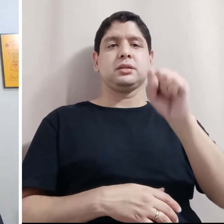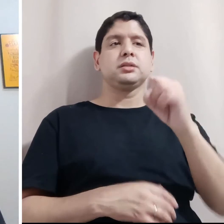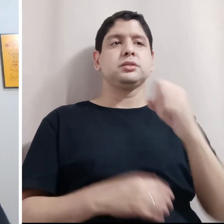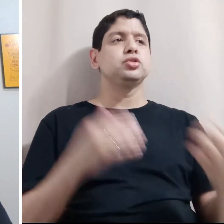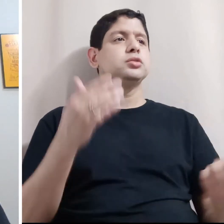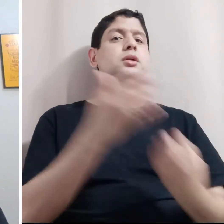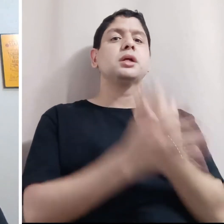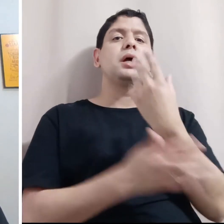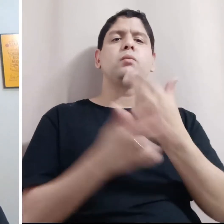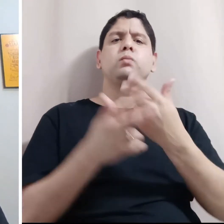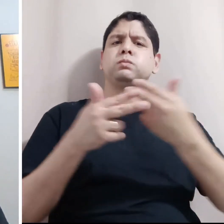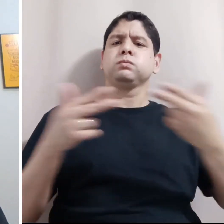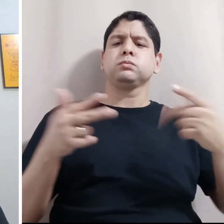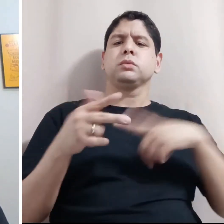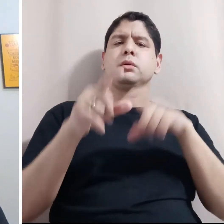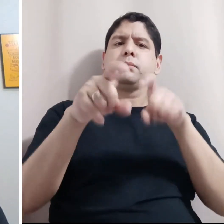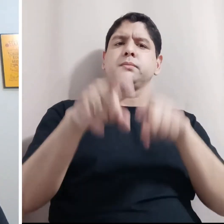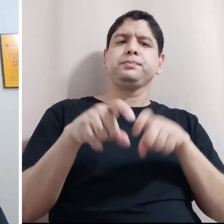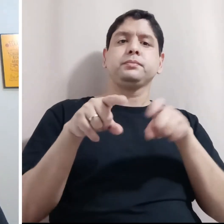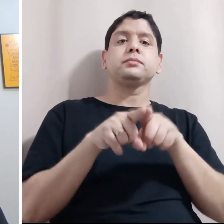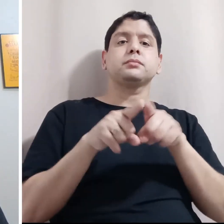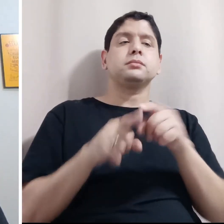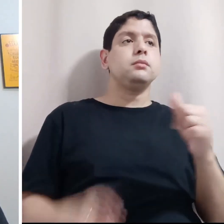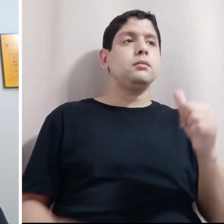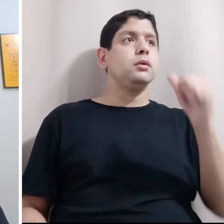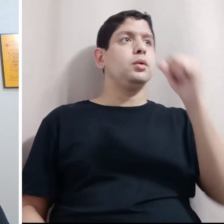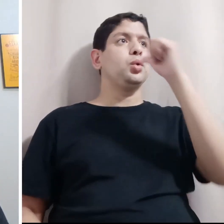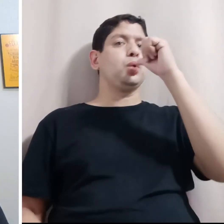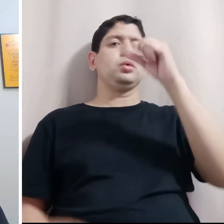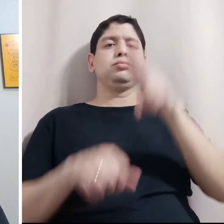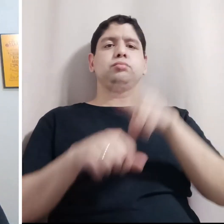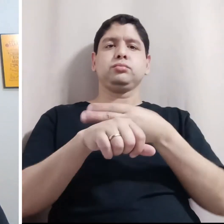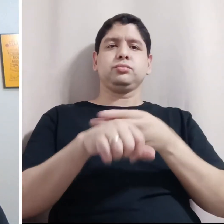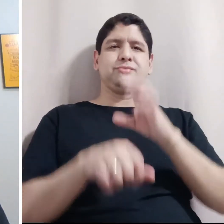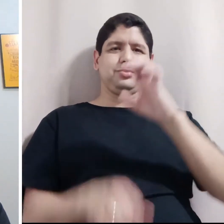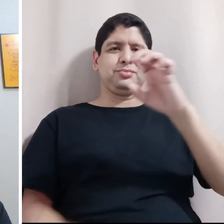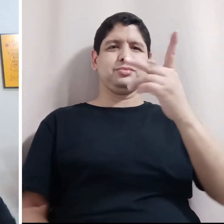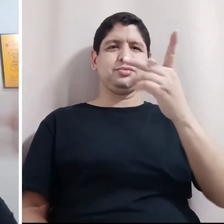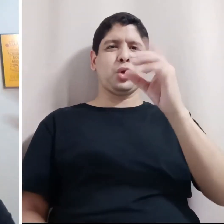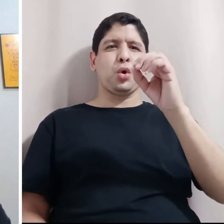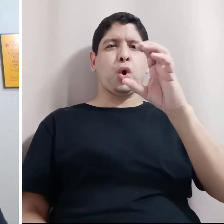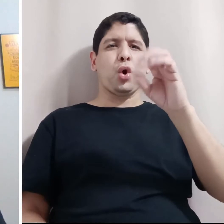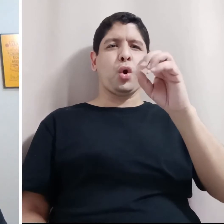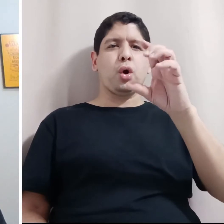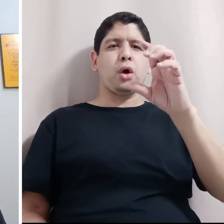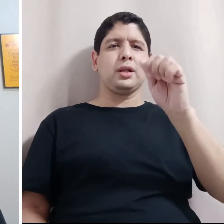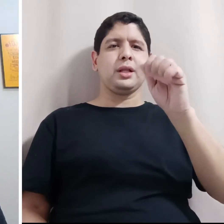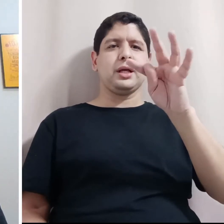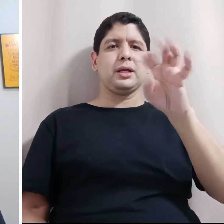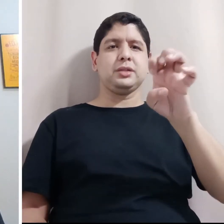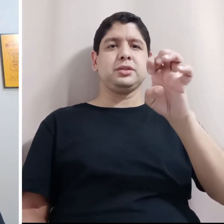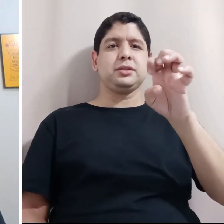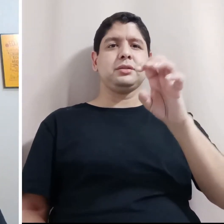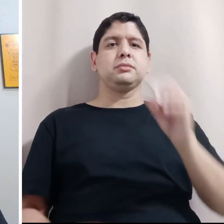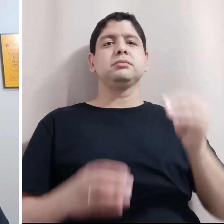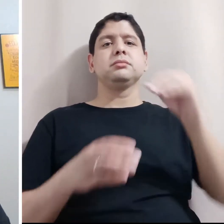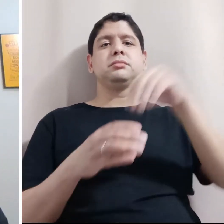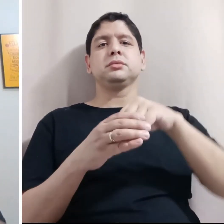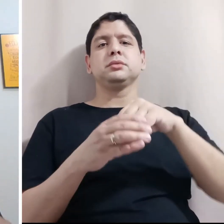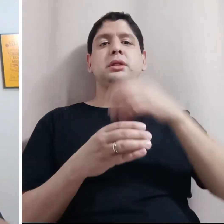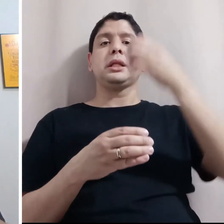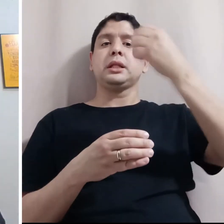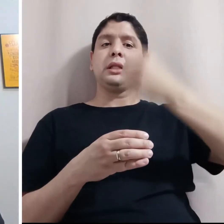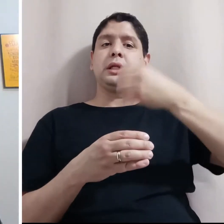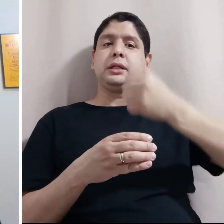que acabaram criando, né, uma bebida, o chocolate, né, que depois foi levado para a Europa,